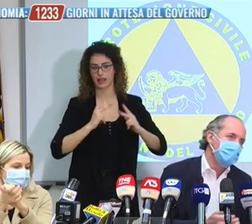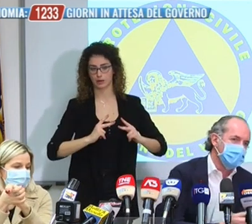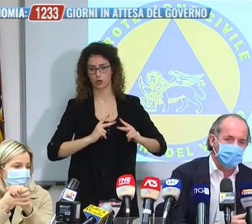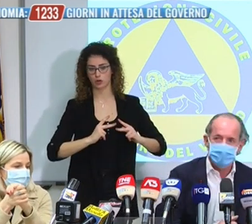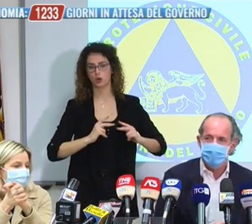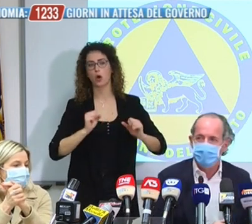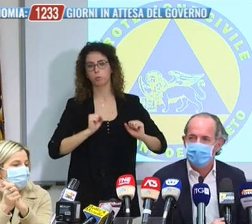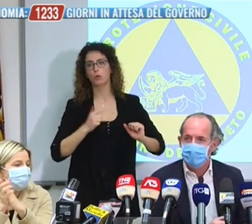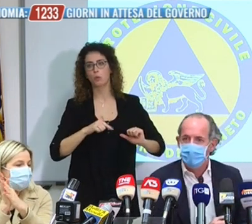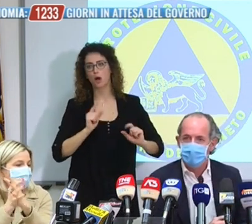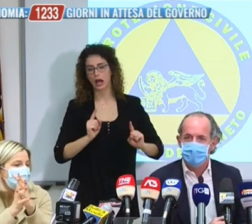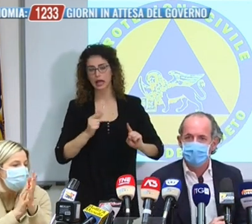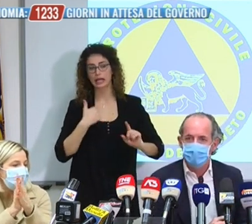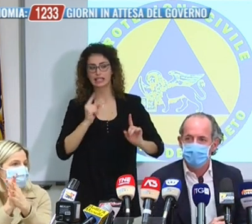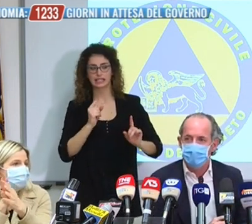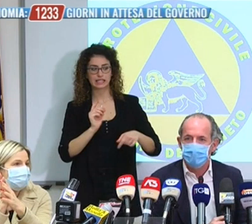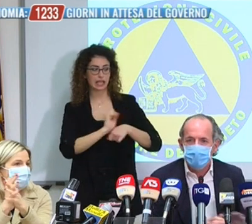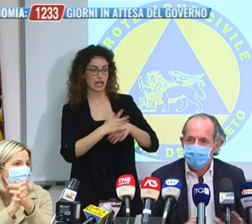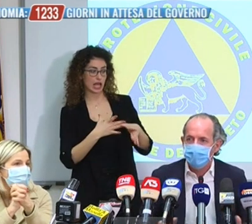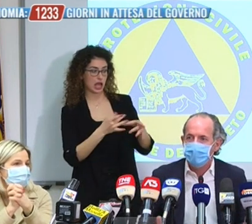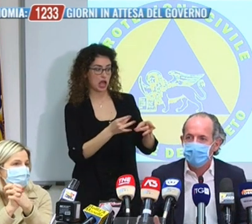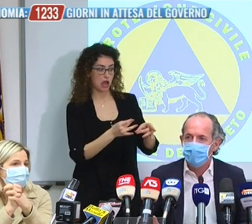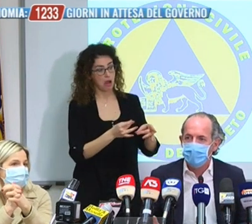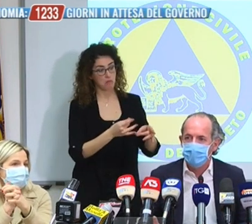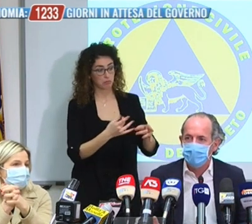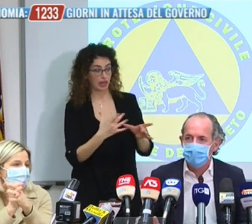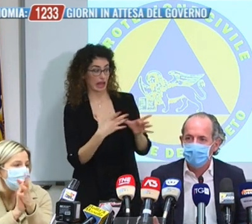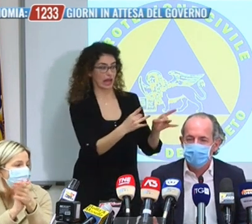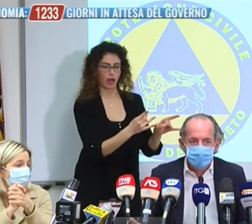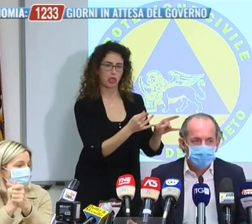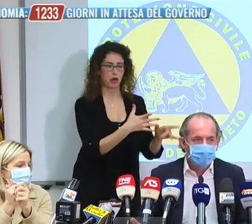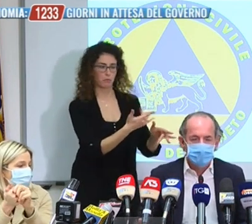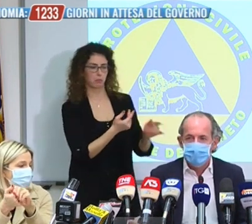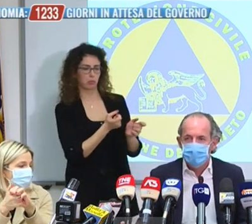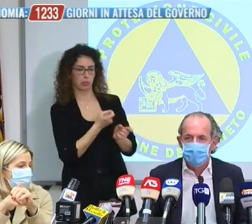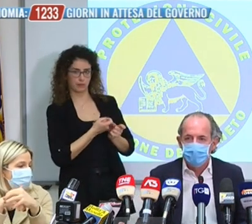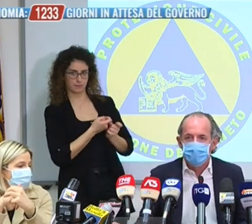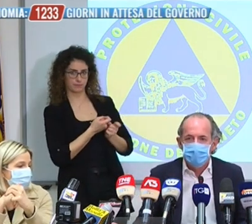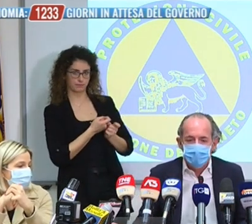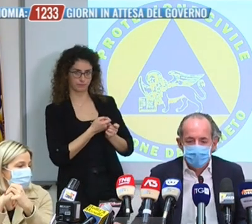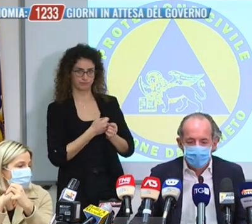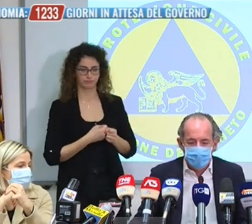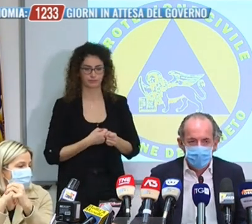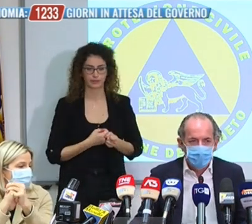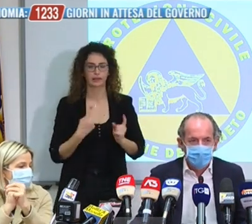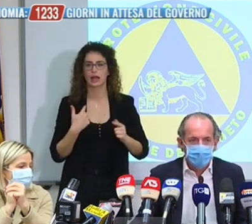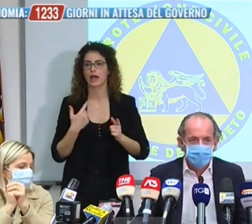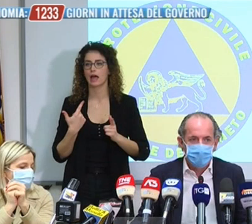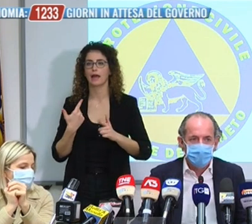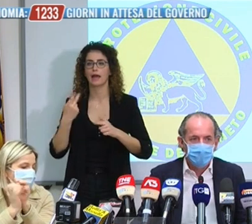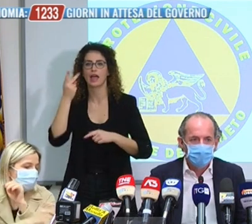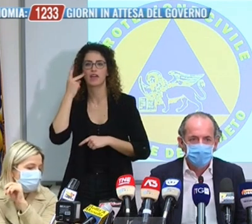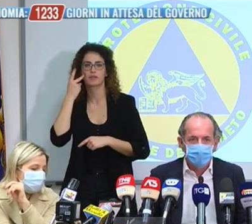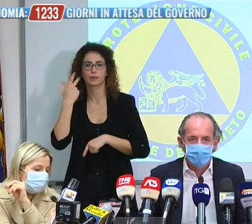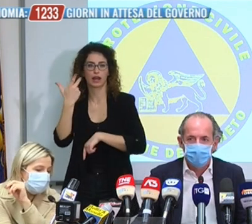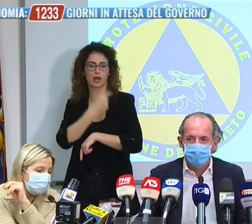virus sterza e se ne torna indietro, questo è innegabile, no? Se avessimo avuto tutti i vaccinati a febbraio non